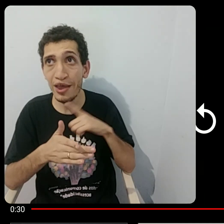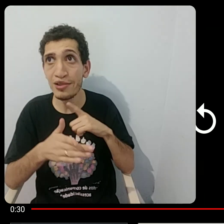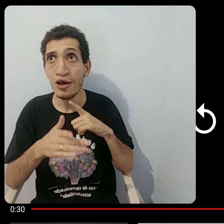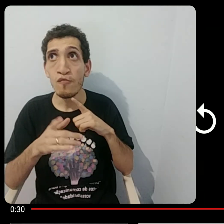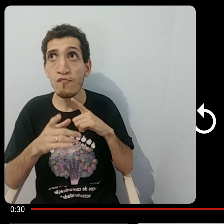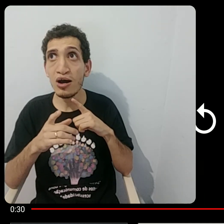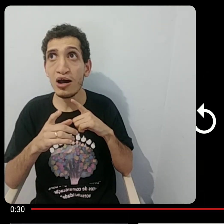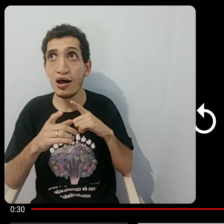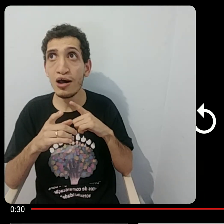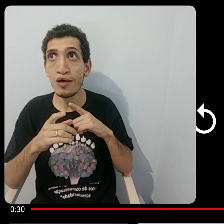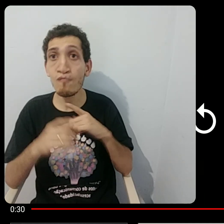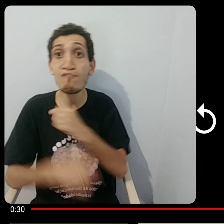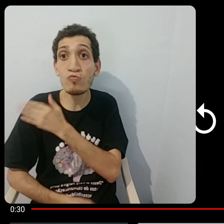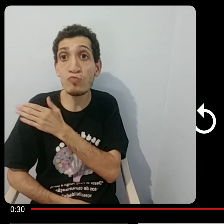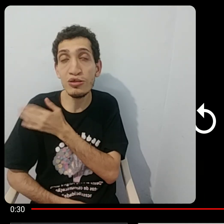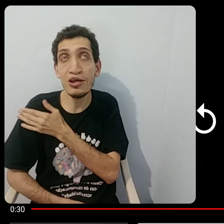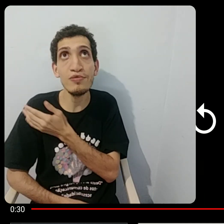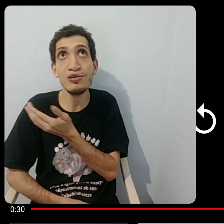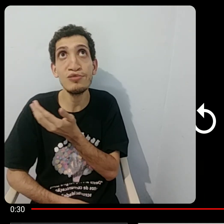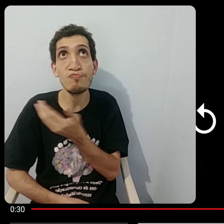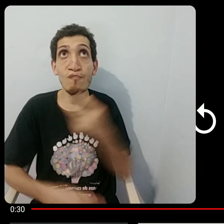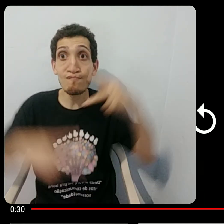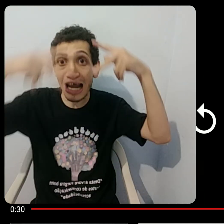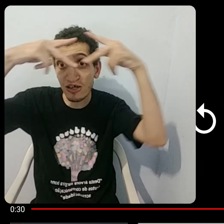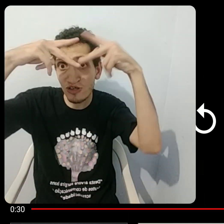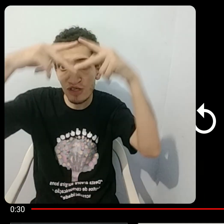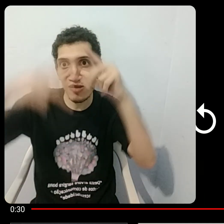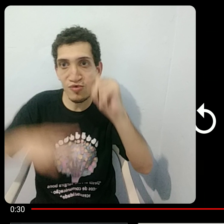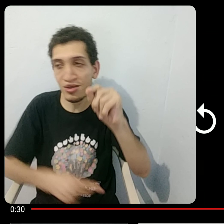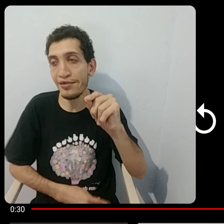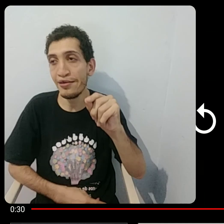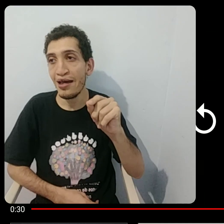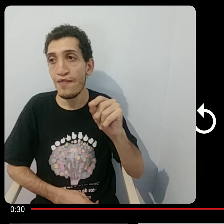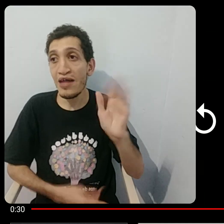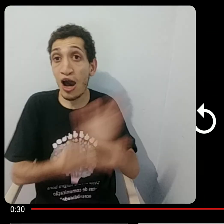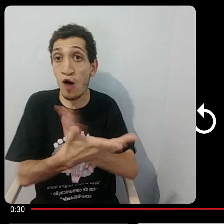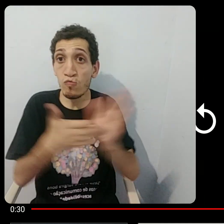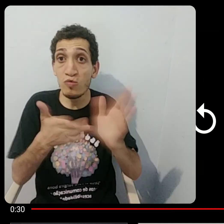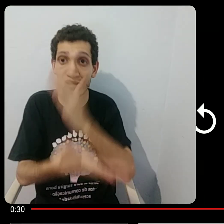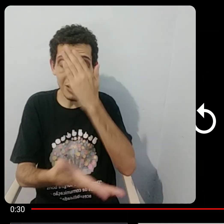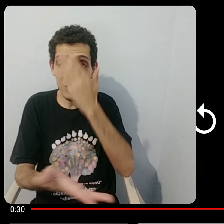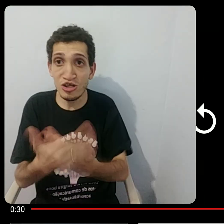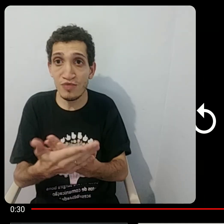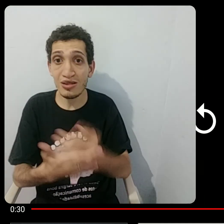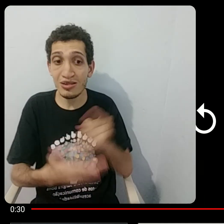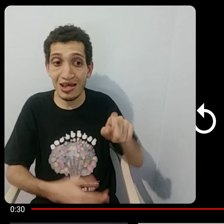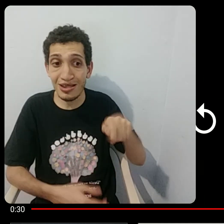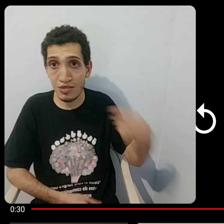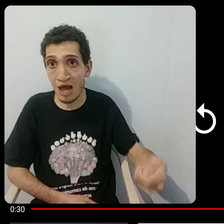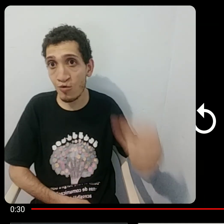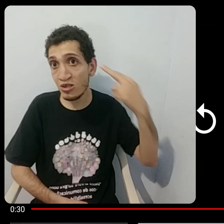tem um preconceito, assim, um paradigma no quê? Né? Alguns acreditam que esse sinal